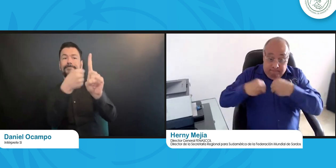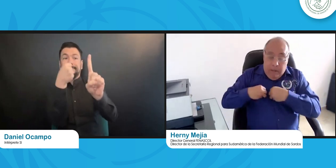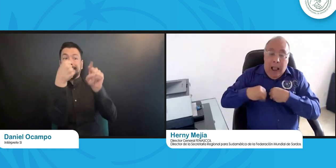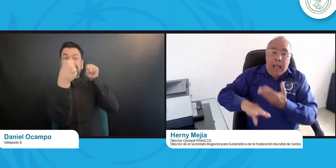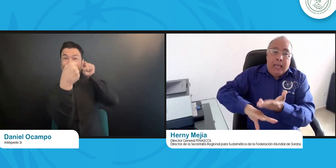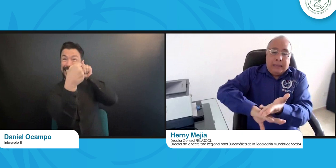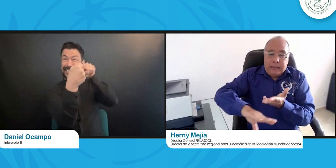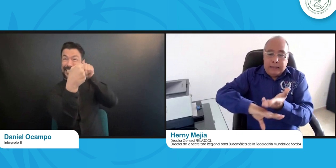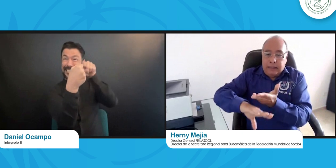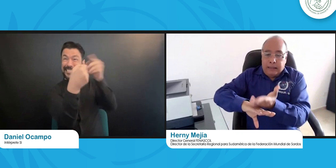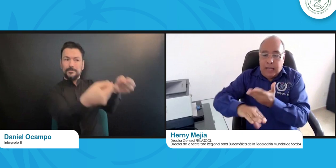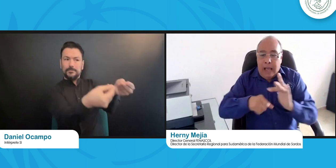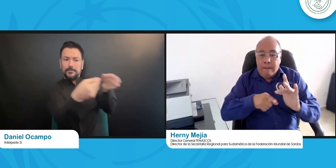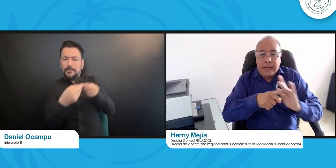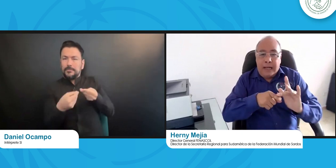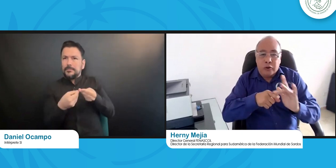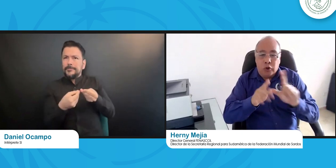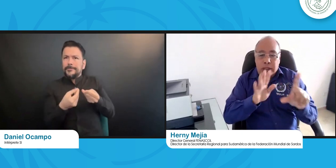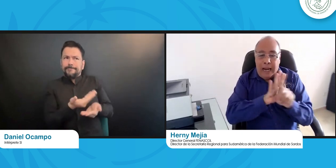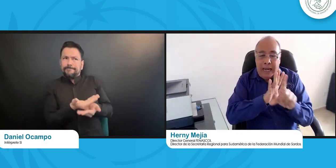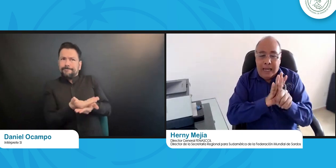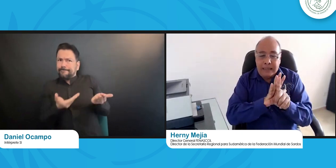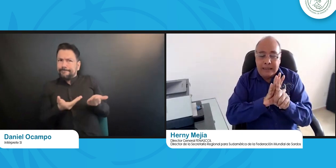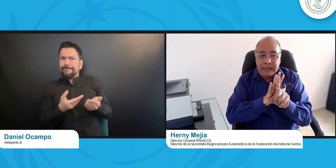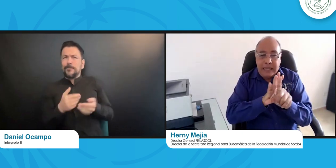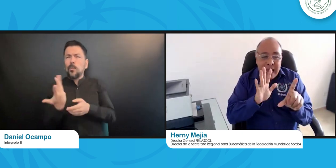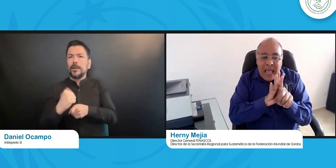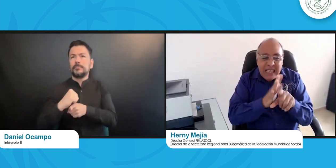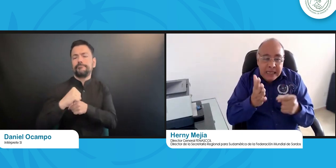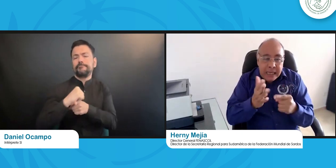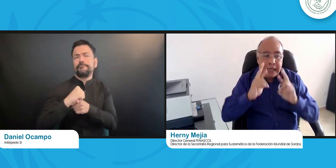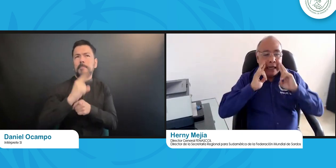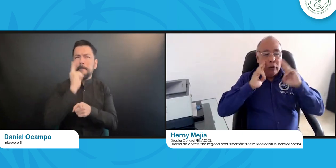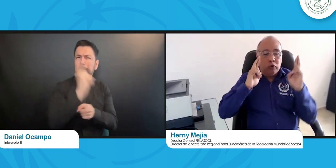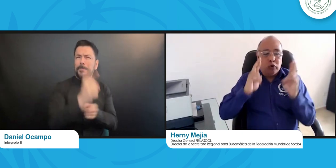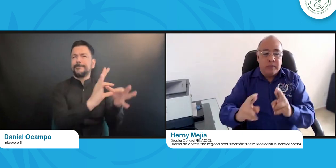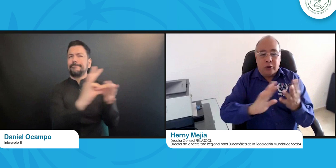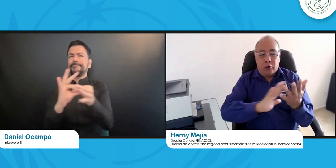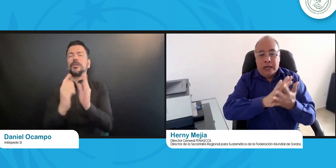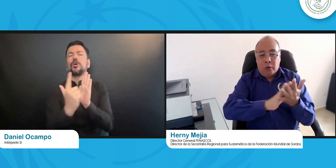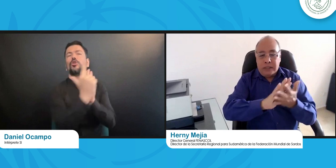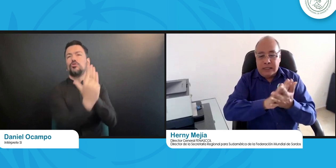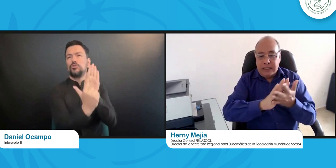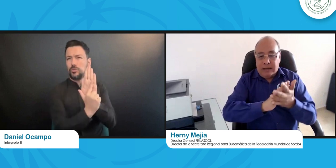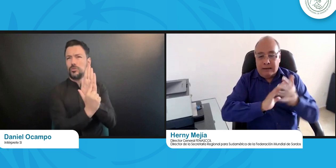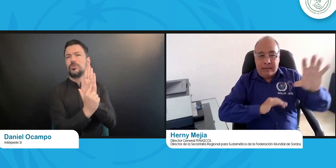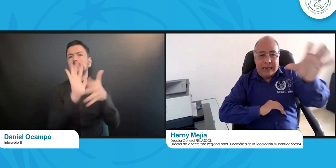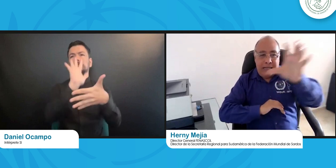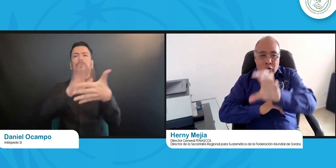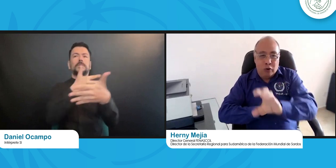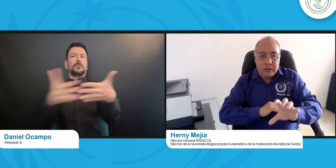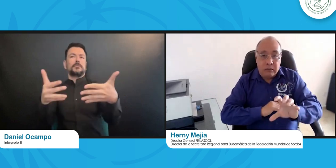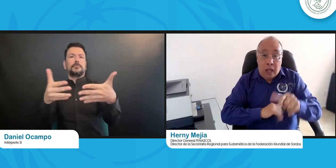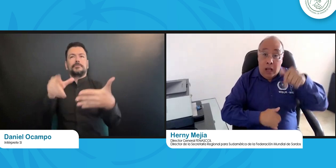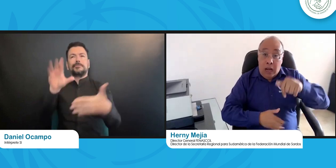y exigibilidad de las leyes y la aplicación misma de las leyes que tienen relación con